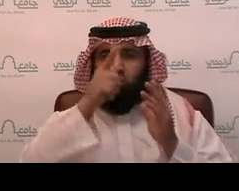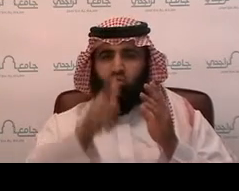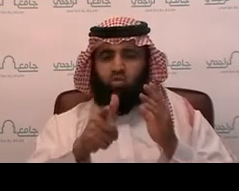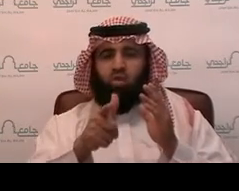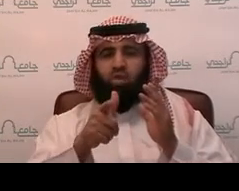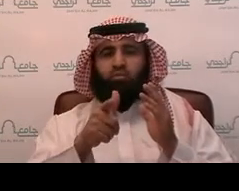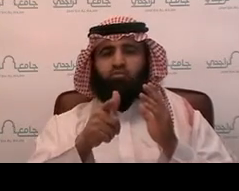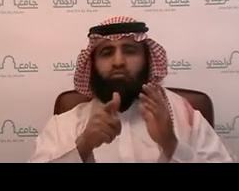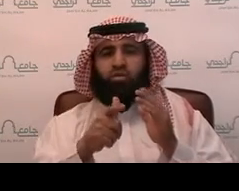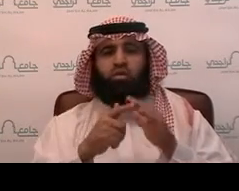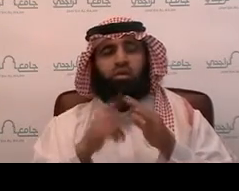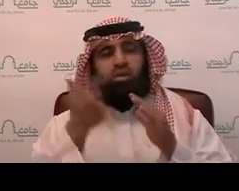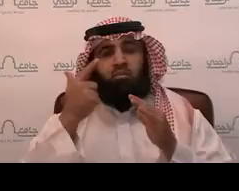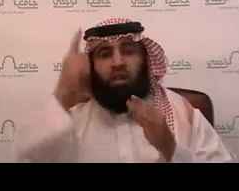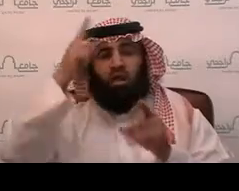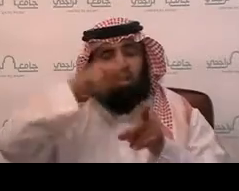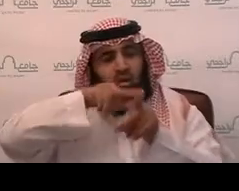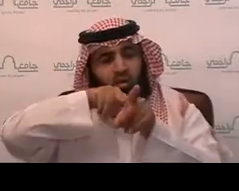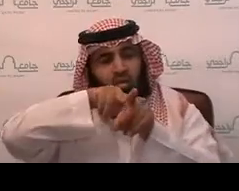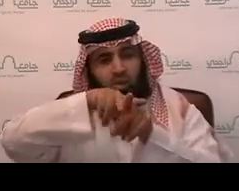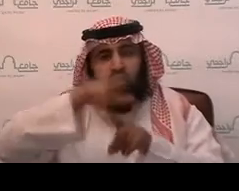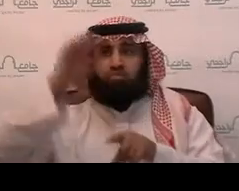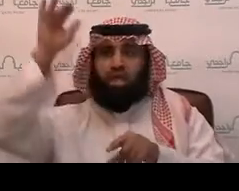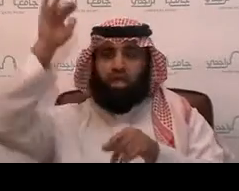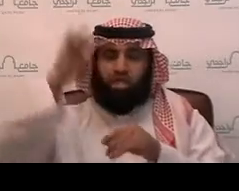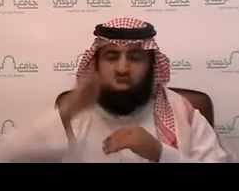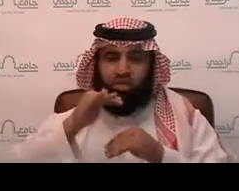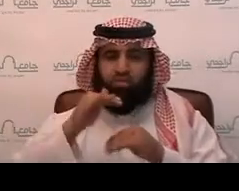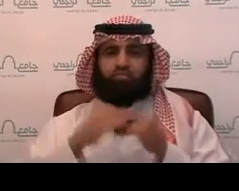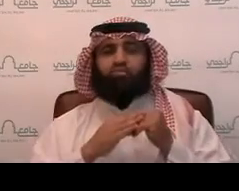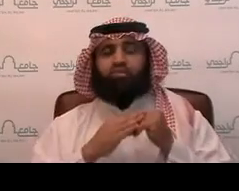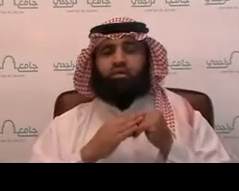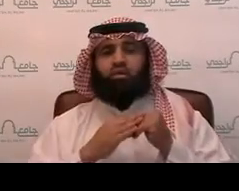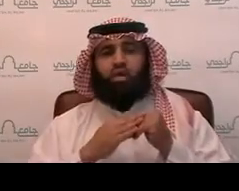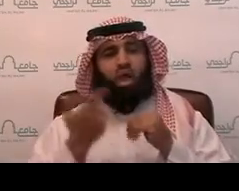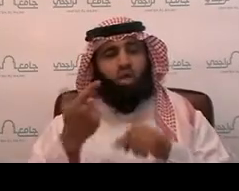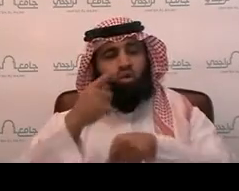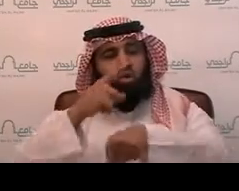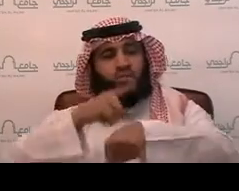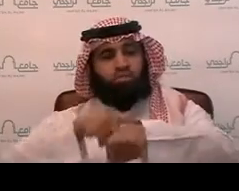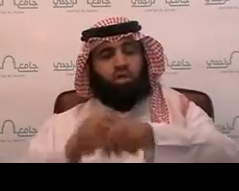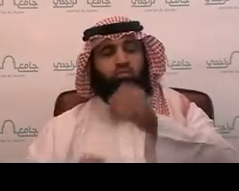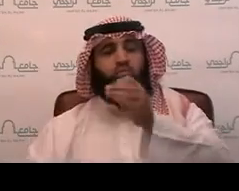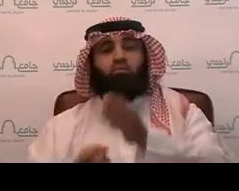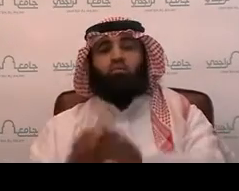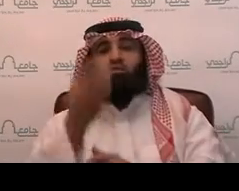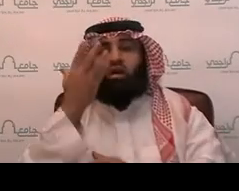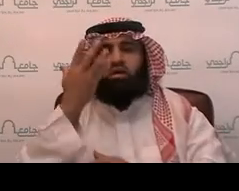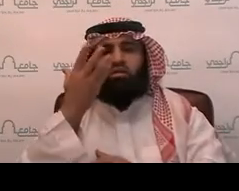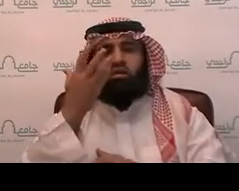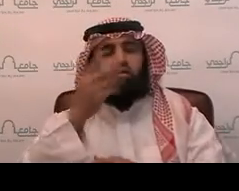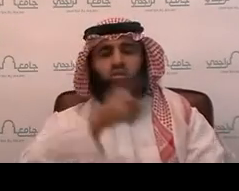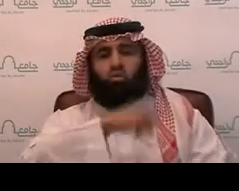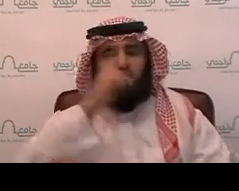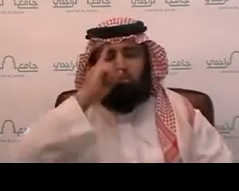تأتيهم غاشية من عذاب الله أو تأتيهم الساعة بغتة وهم لا يشعرون.